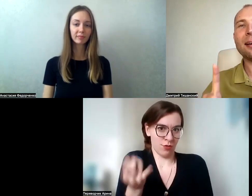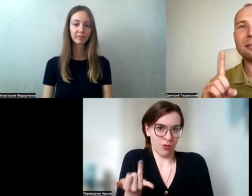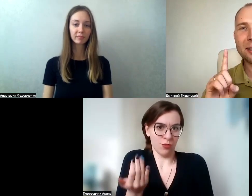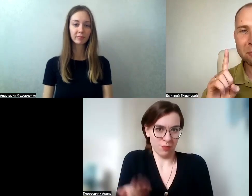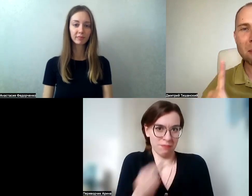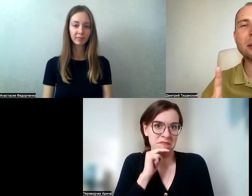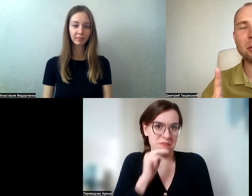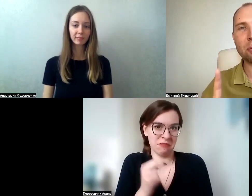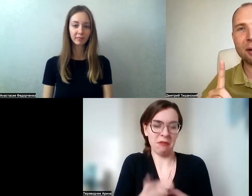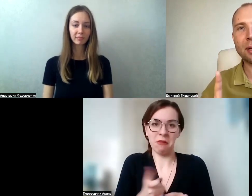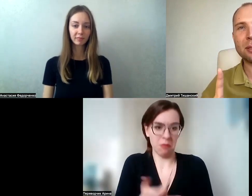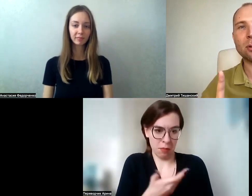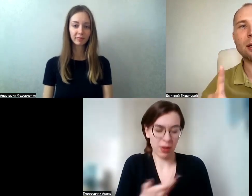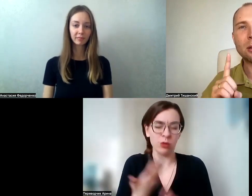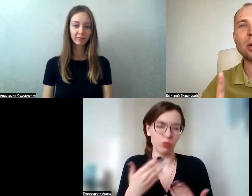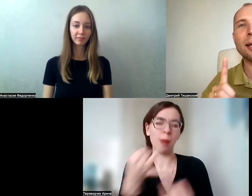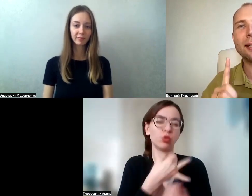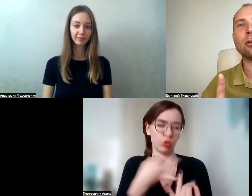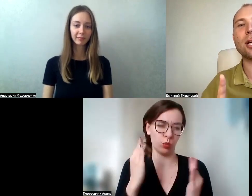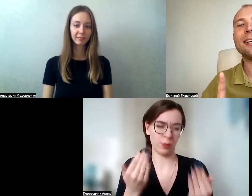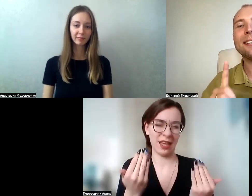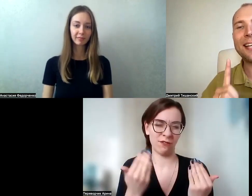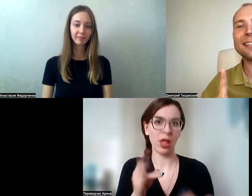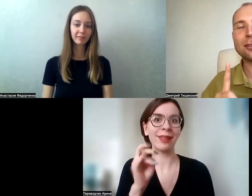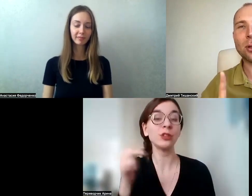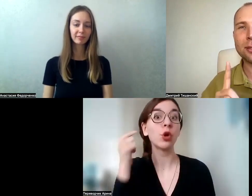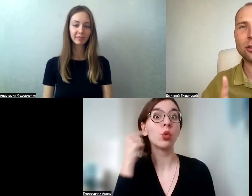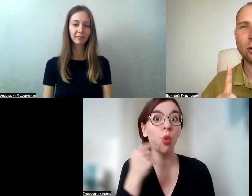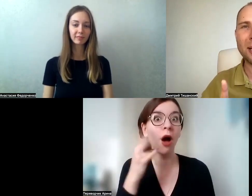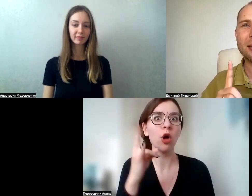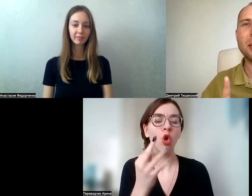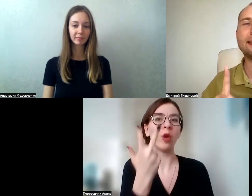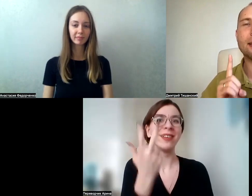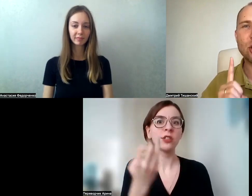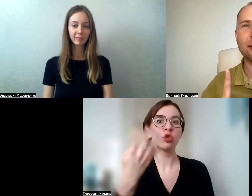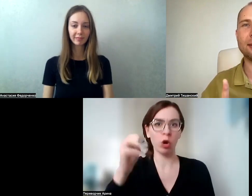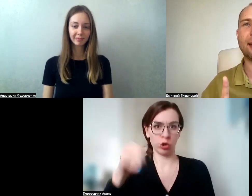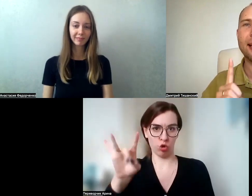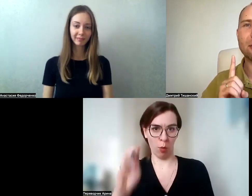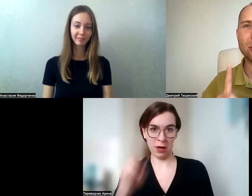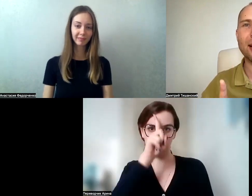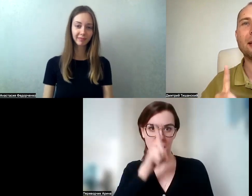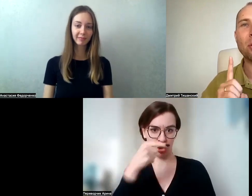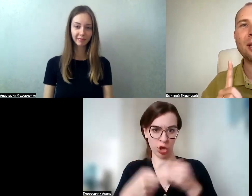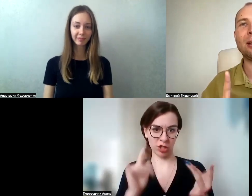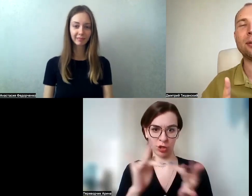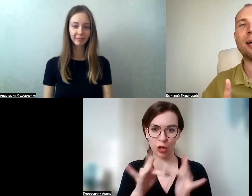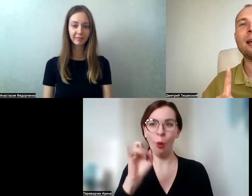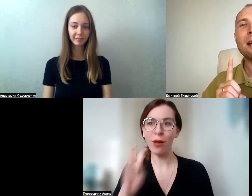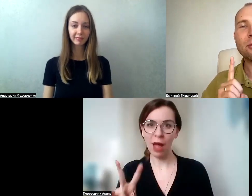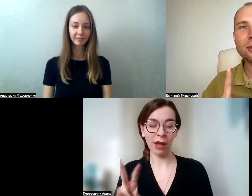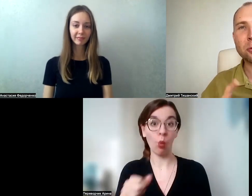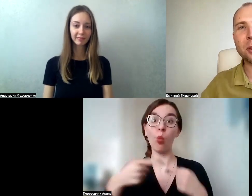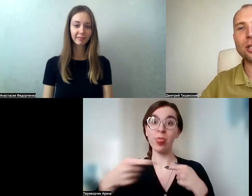да? Вот мы об этом еще поговорим сегодня. Глухая девушка, 340 тысяч рублей за месяц через интернет, в онлайне,